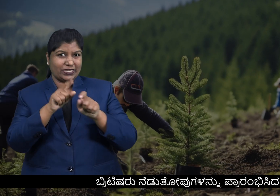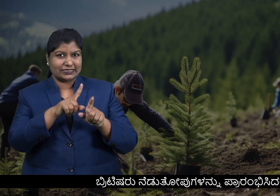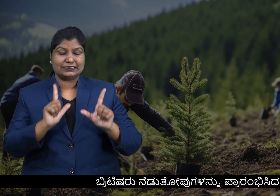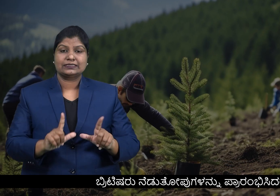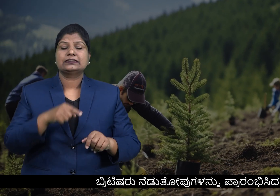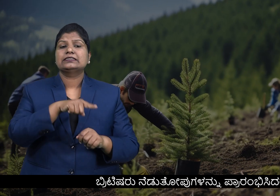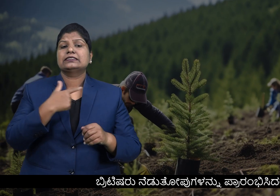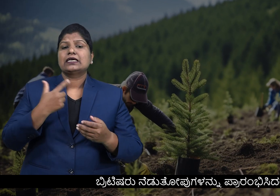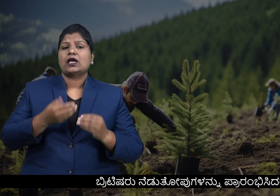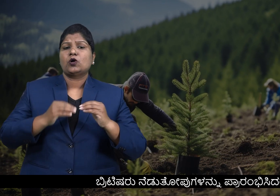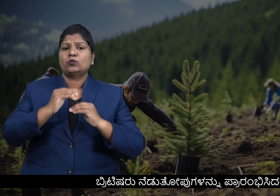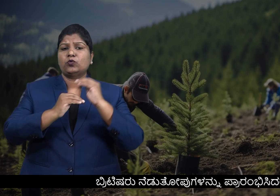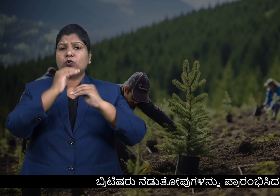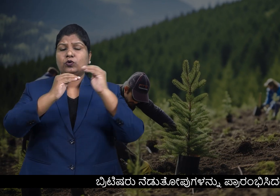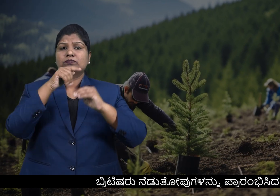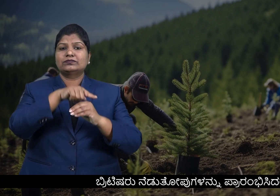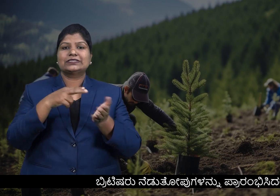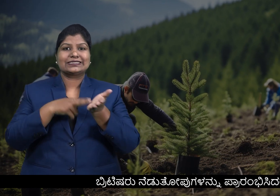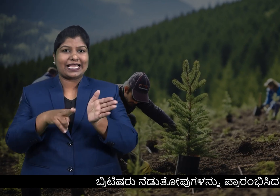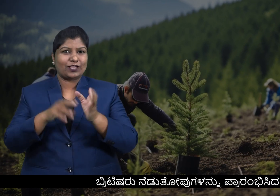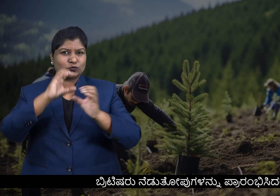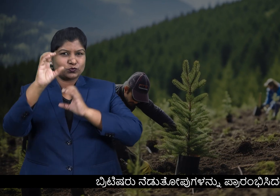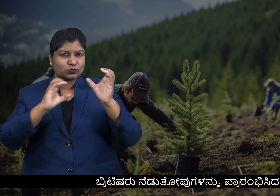ಬ್ರಿಟಿಷರು ನೆಡುತೋಪುಗಳನ್ನು ಪ್ರಾರಂಭಿಸಿದರು.